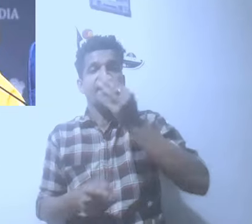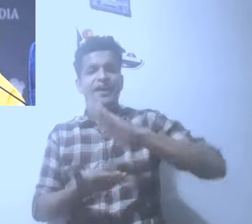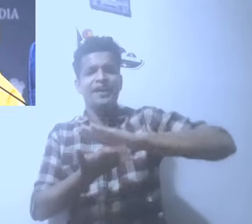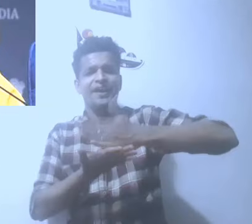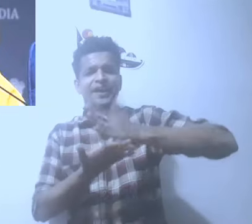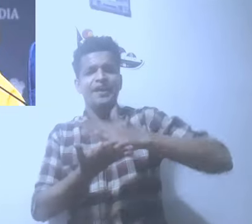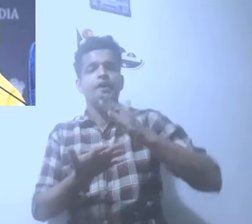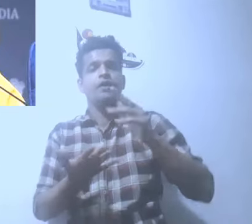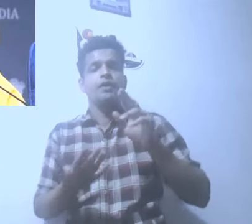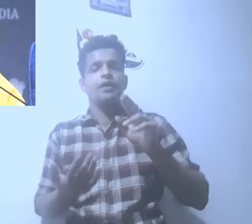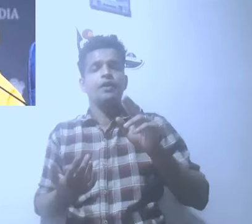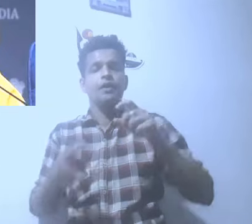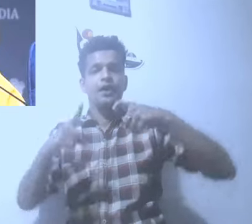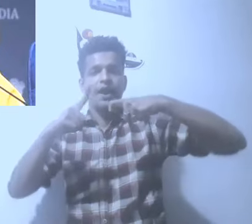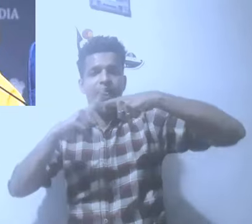കുറ്റം പറയാത്ത നിന്റെ ഈ ധൈര്യം കണ്ടു.